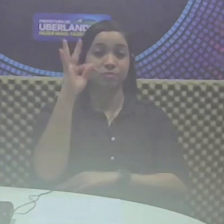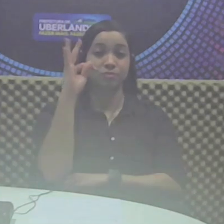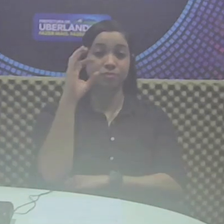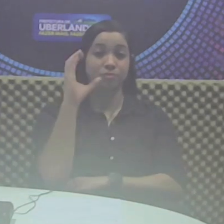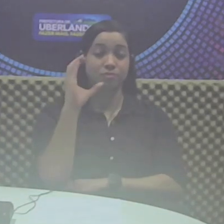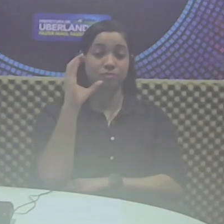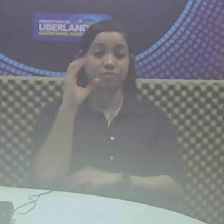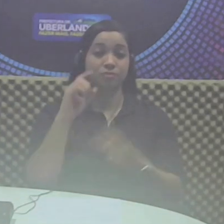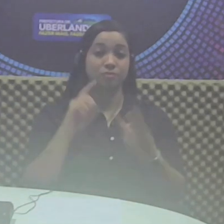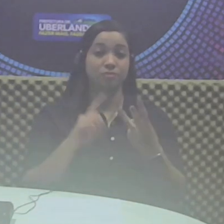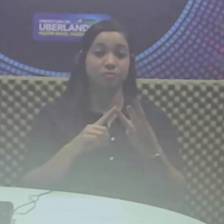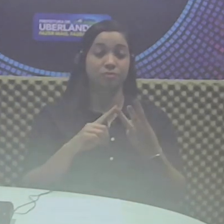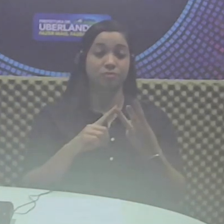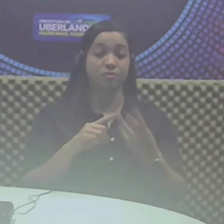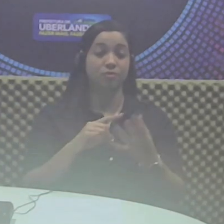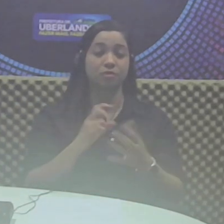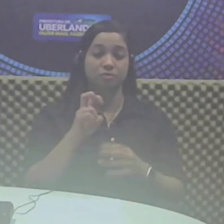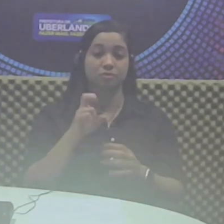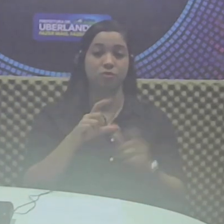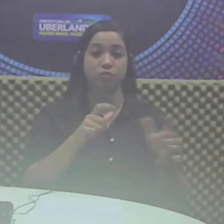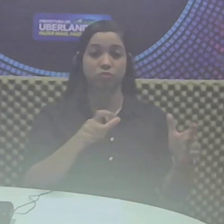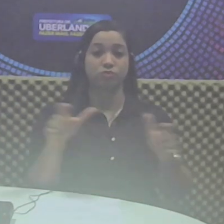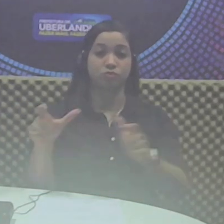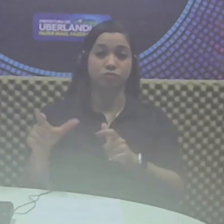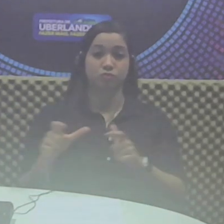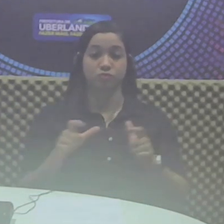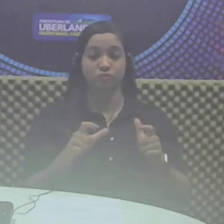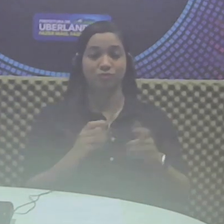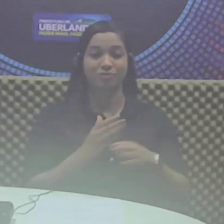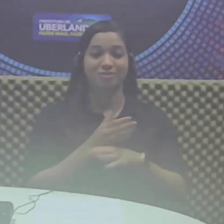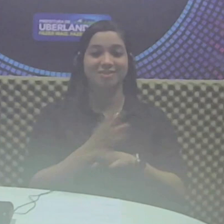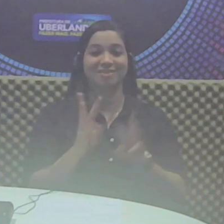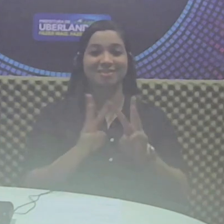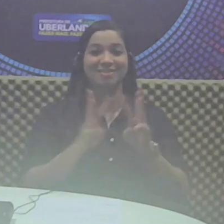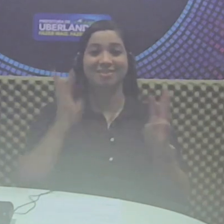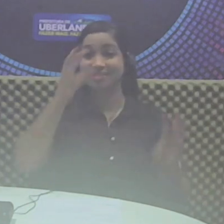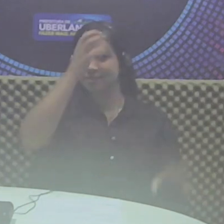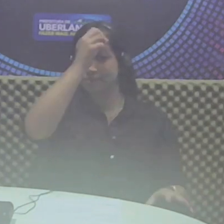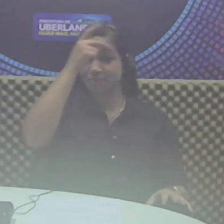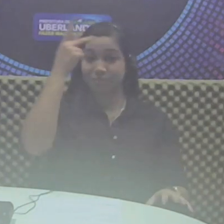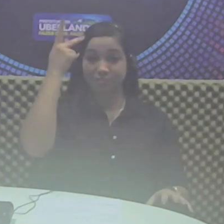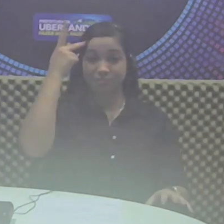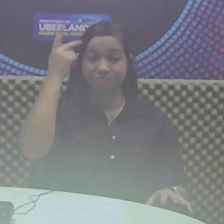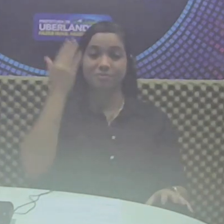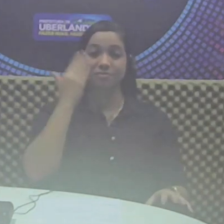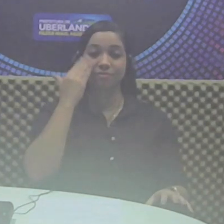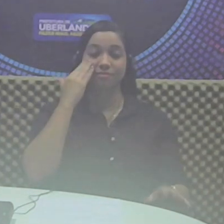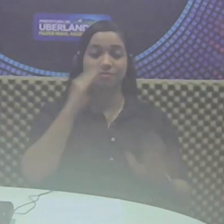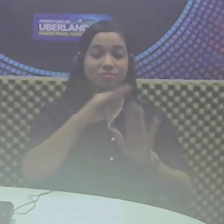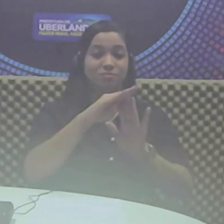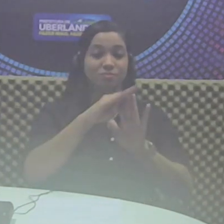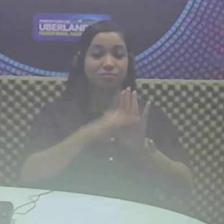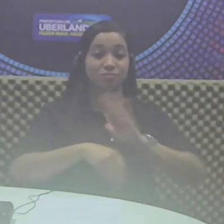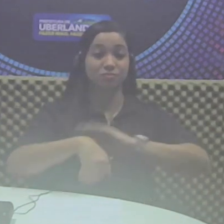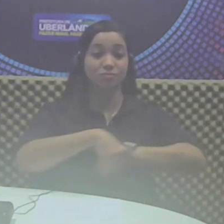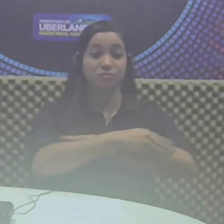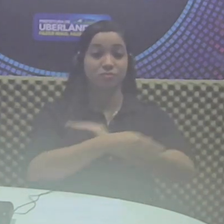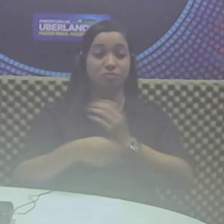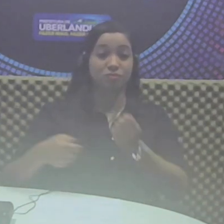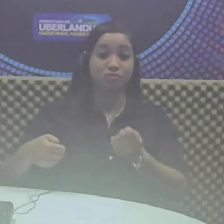cinco locais da cidade acesse o portal da Prefeitura e conheça todos os endereços para doação de